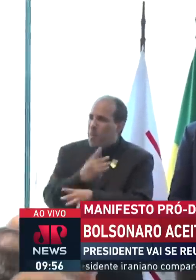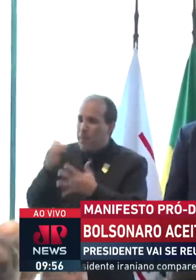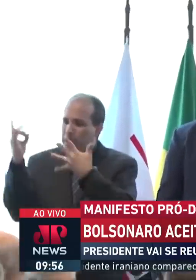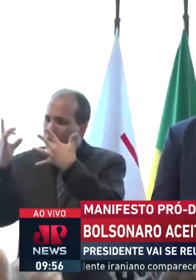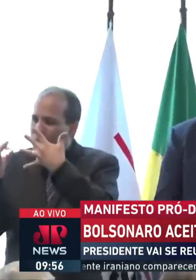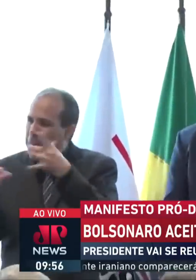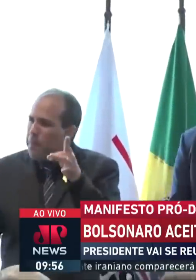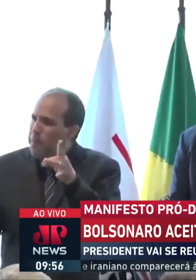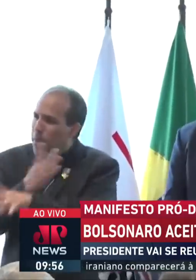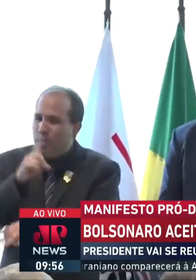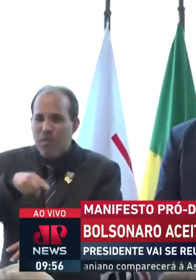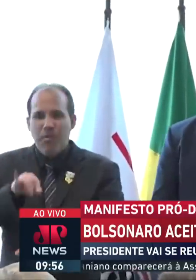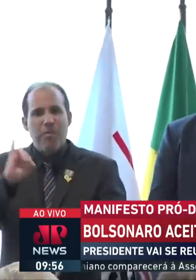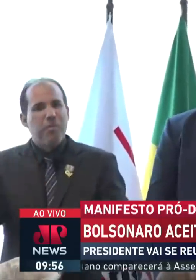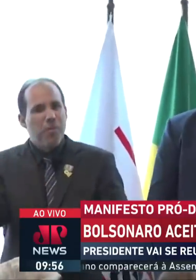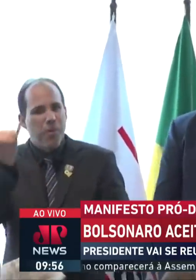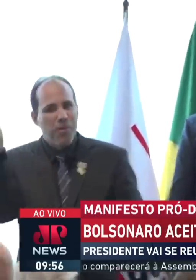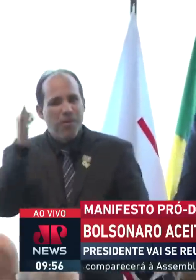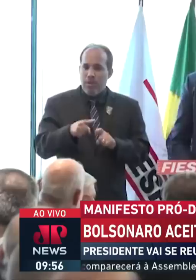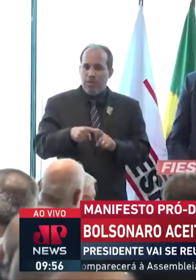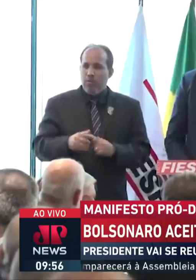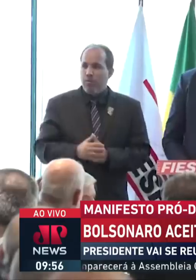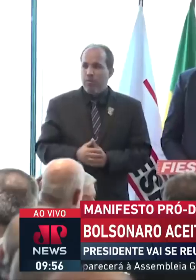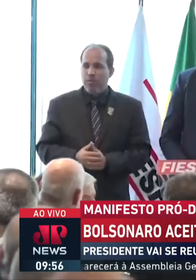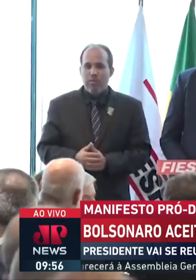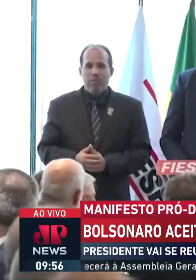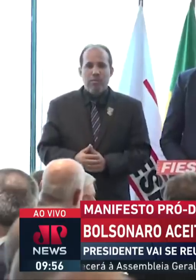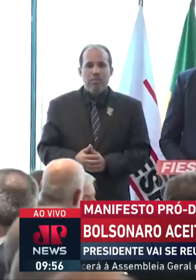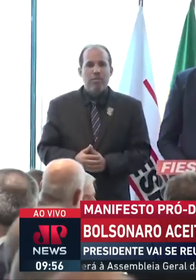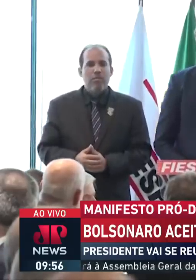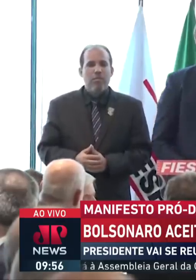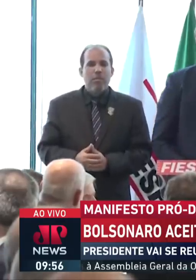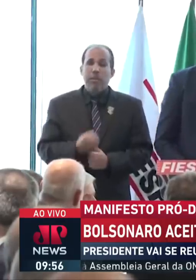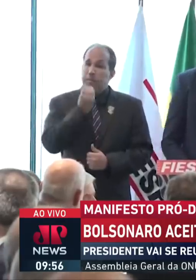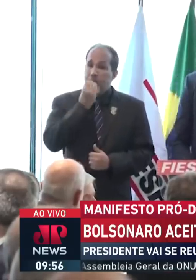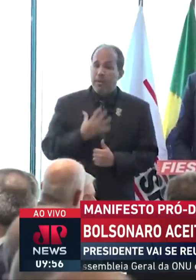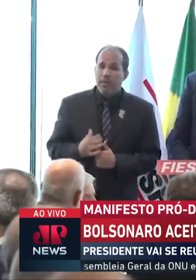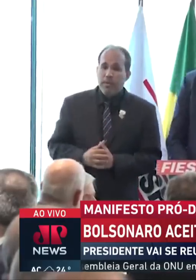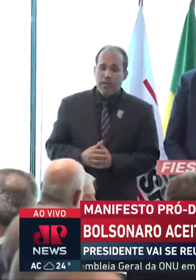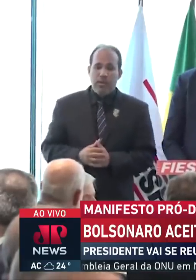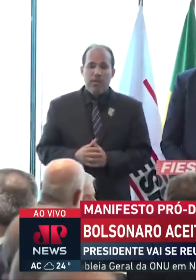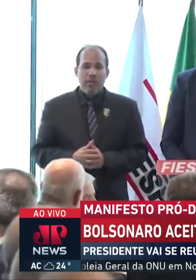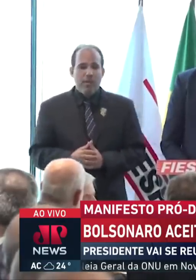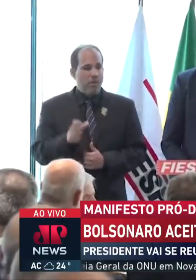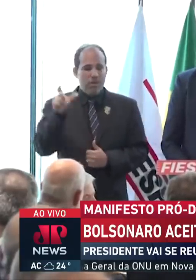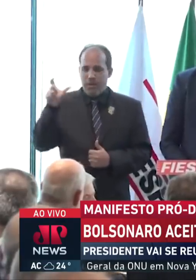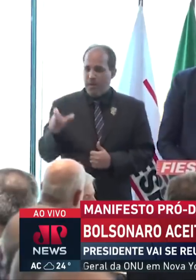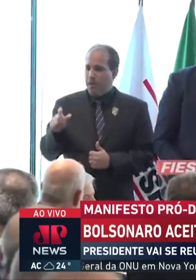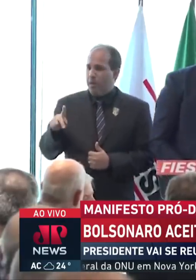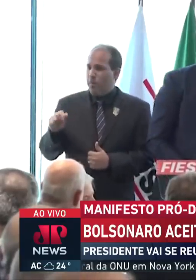tem 705 mil assinaturas. Então, quando a gente defende